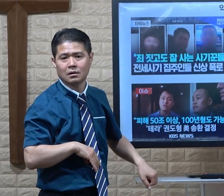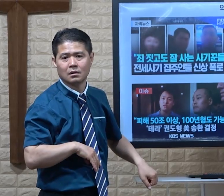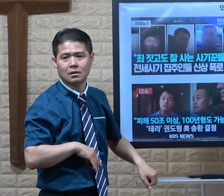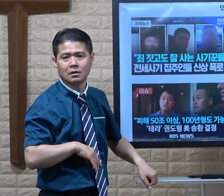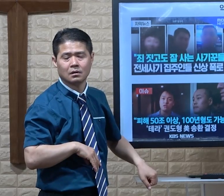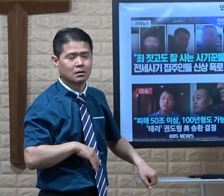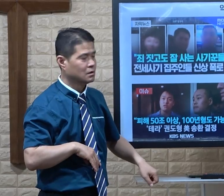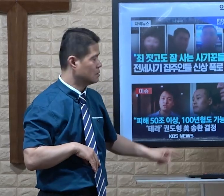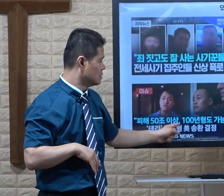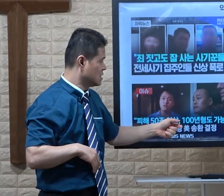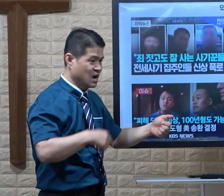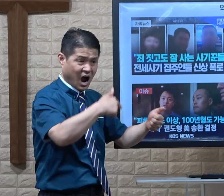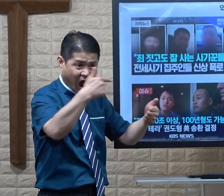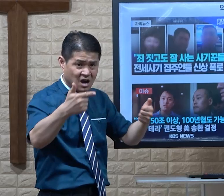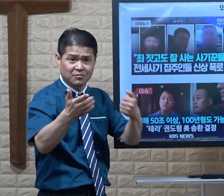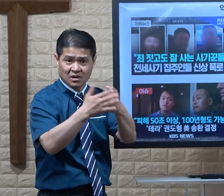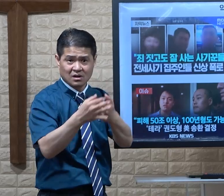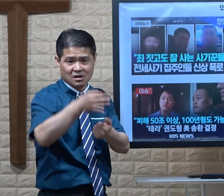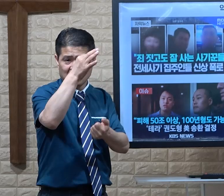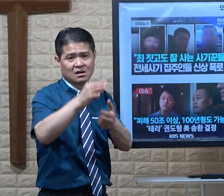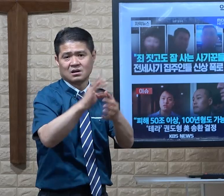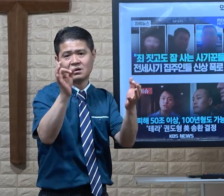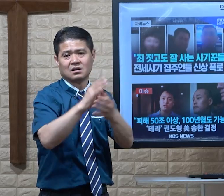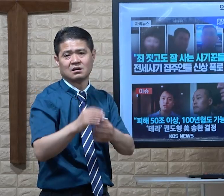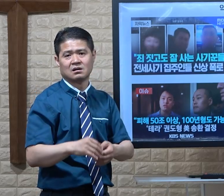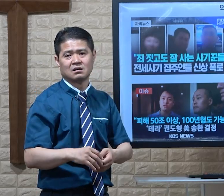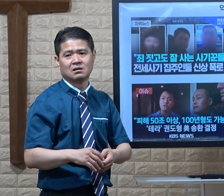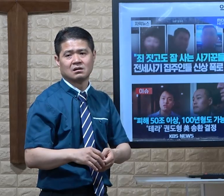출소하는 경우가 옳다고 생각하십니까?